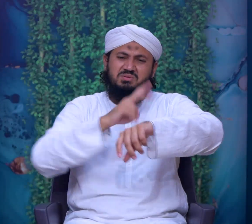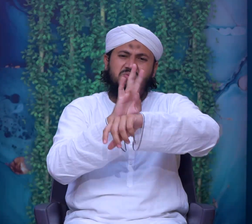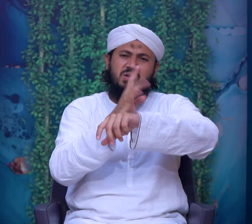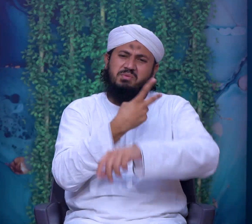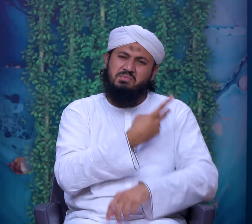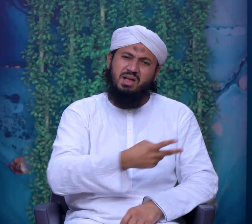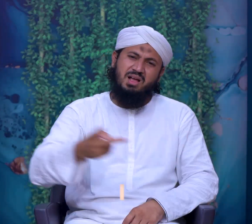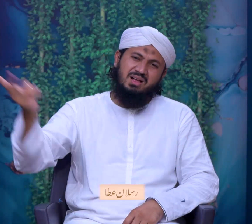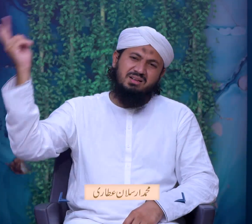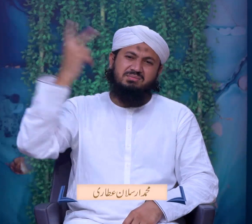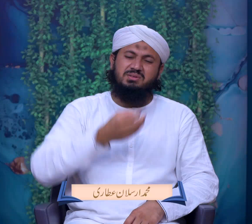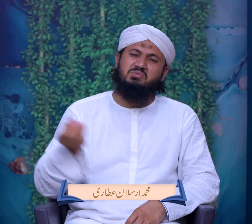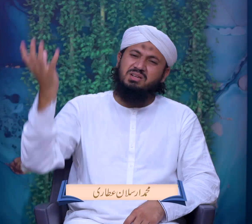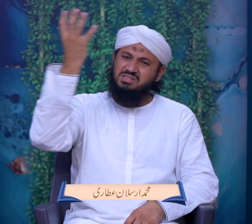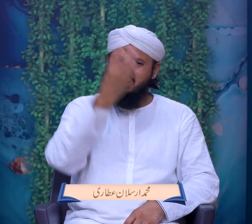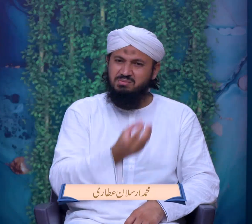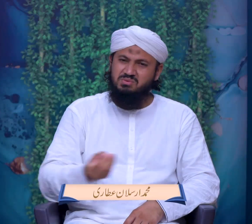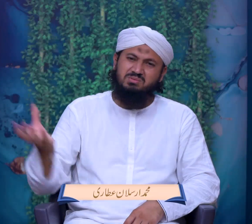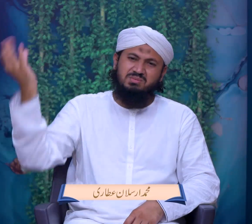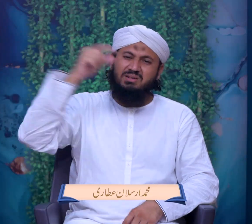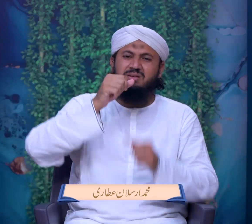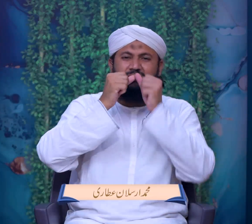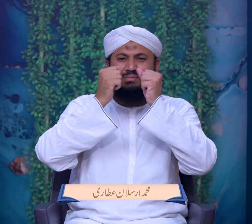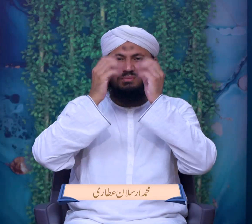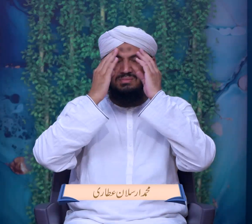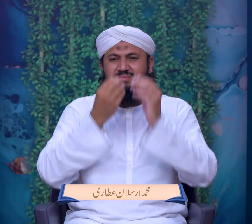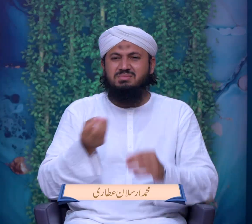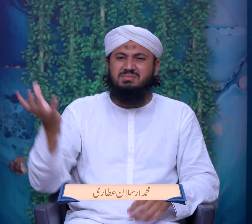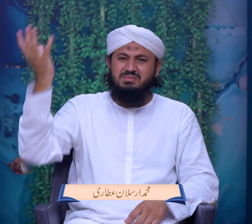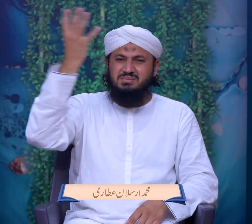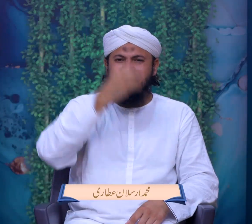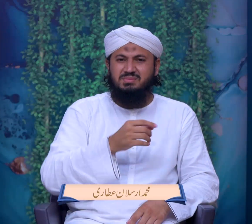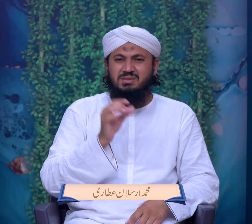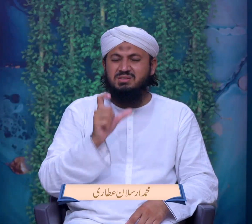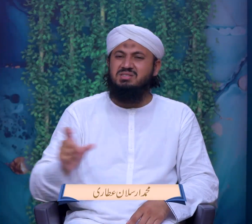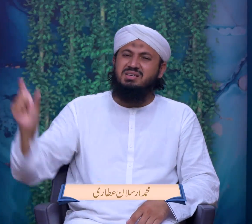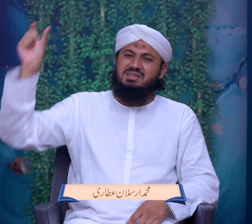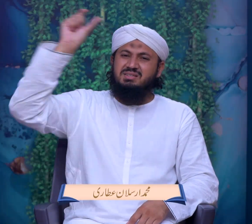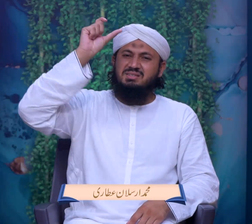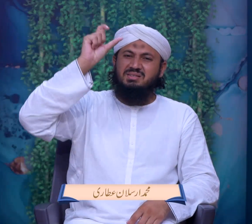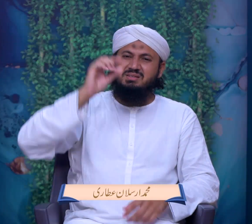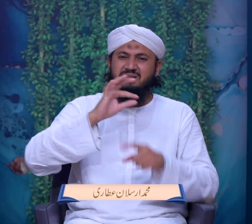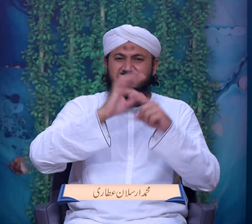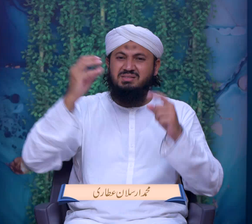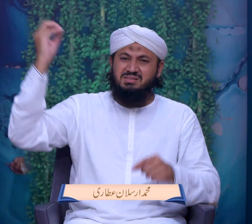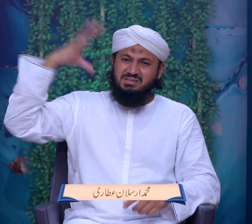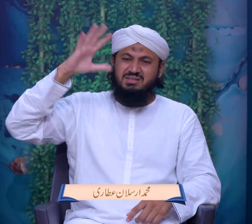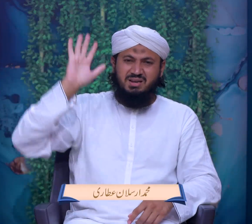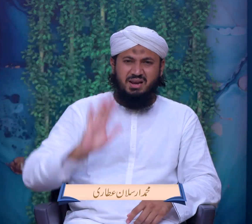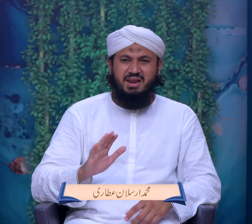ہر دن ہر رات چمکتا ہے۔ چاند جسموں پر چمکتا ہے، چہرہ مصطفیٰ جسموں کے ساتھ دلوں پر بھی چمکتا ہے۔ چاند